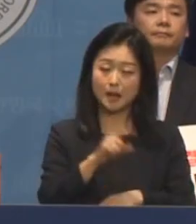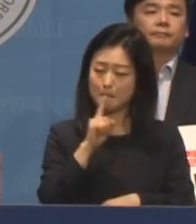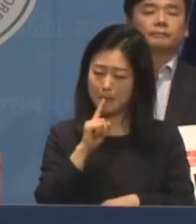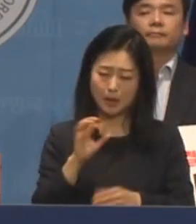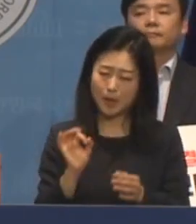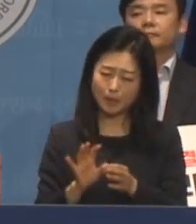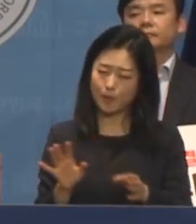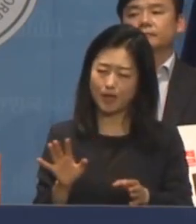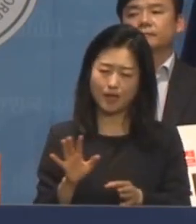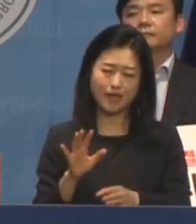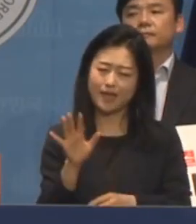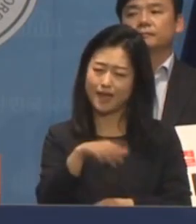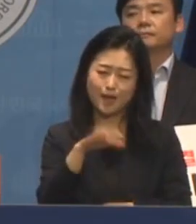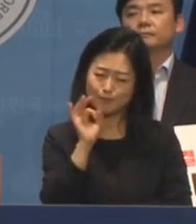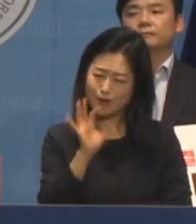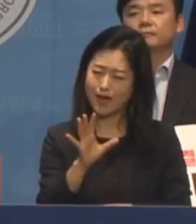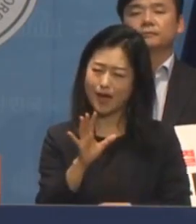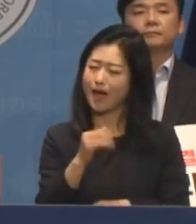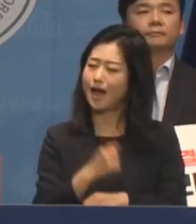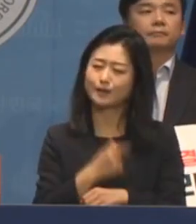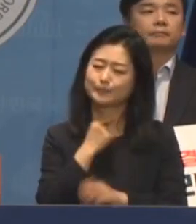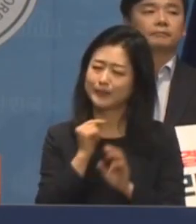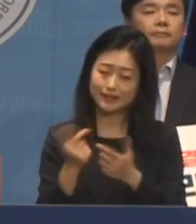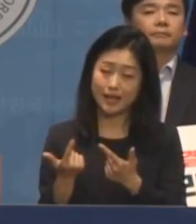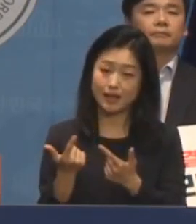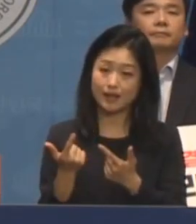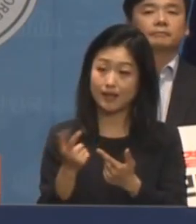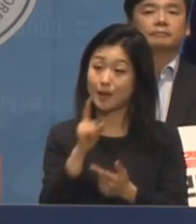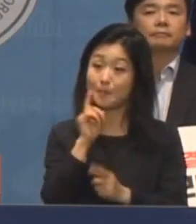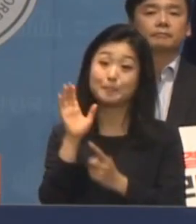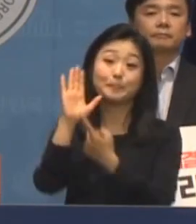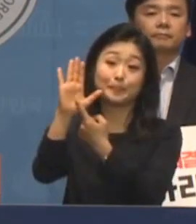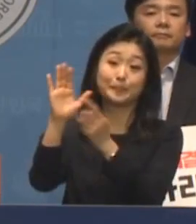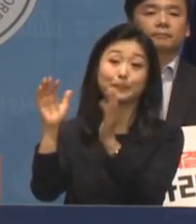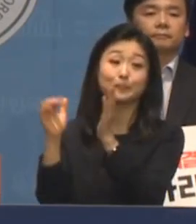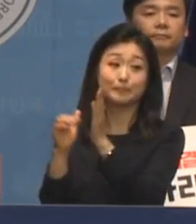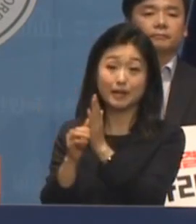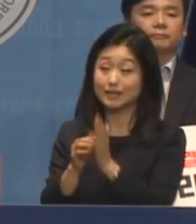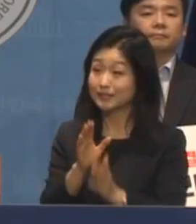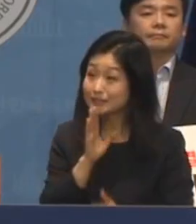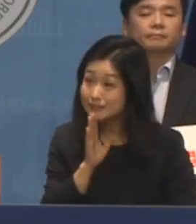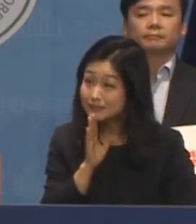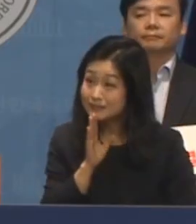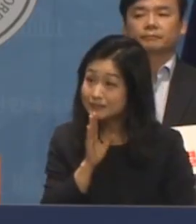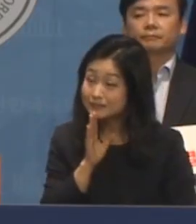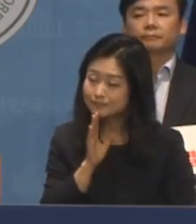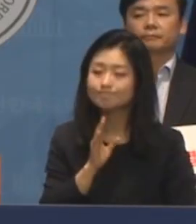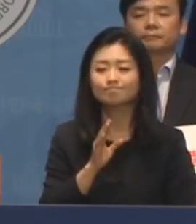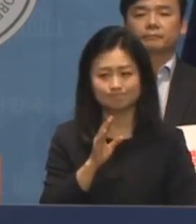없고 할 수도 없고 그럴 의도도 없다고 밝혀왔습니다. 그게 진심이라면